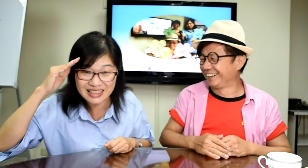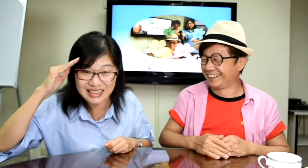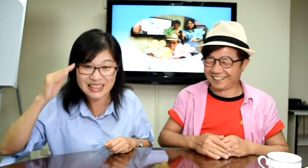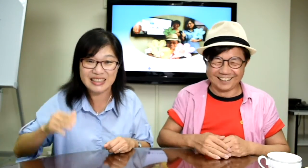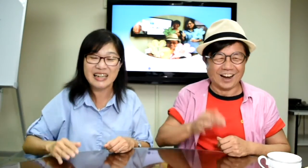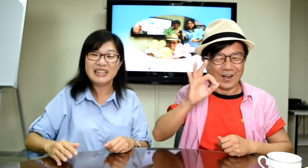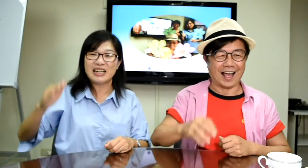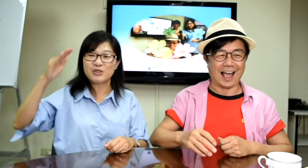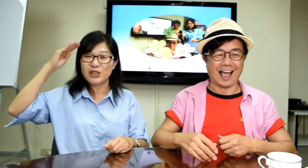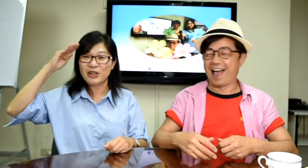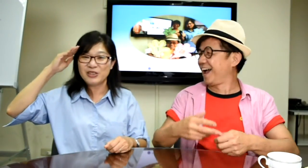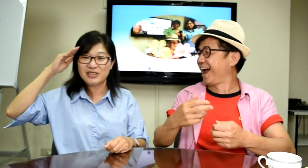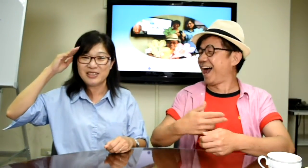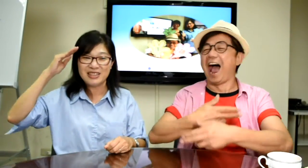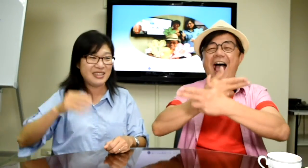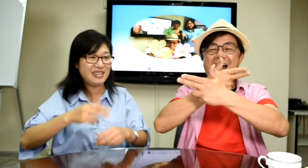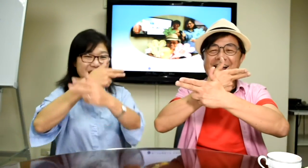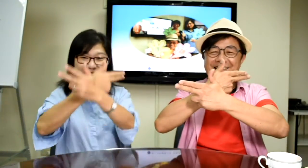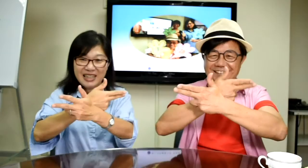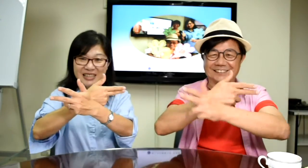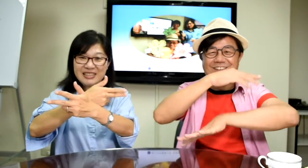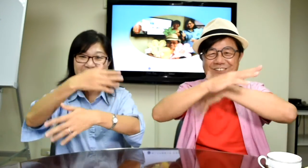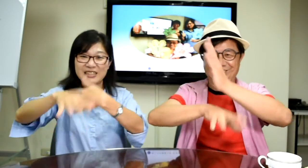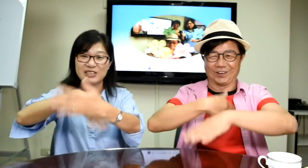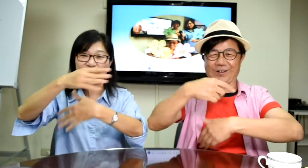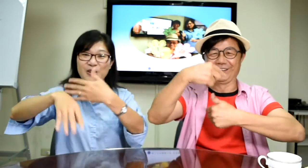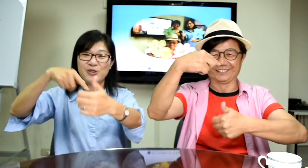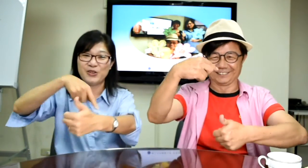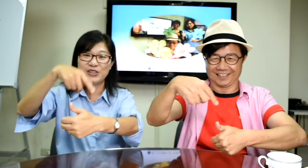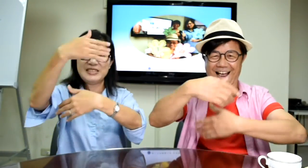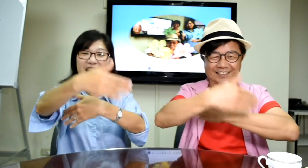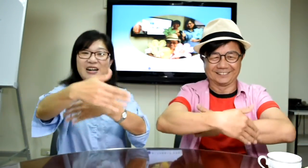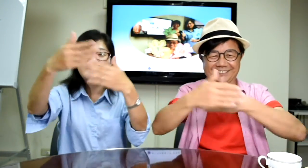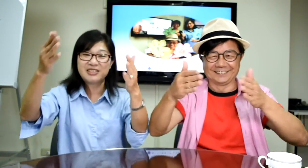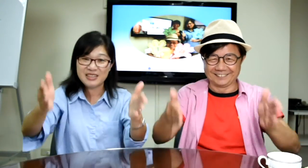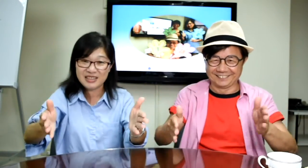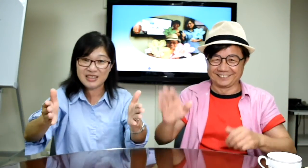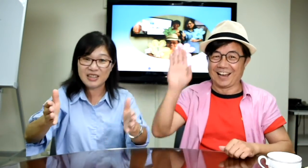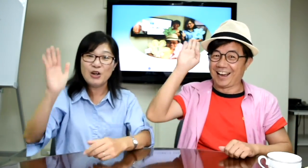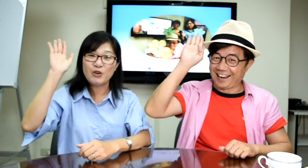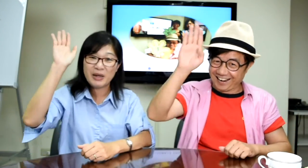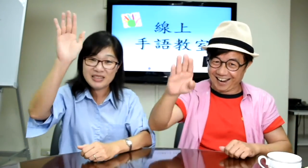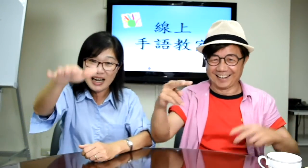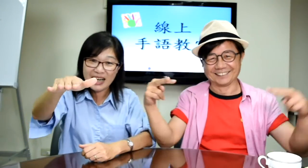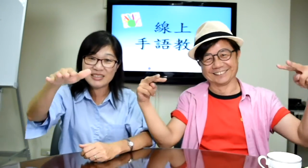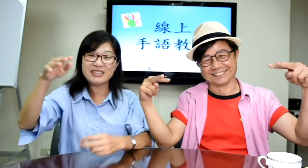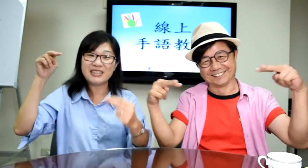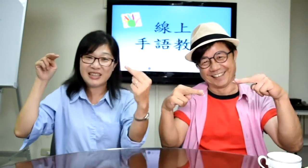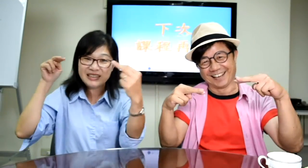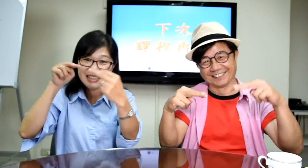敬，向所有同学致敬。线上手语教室，我们下次再见